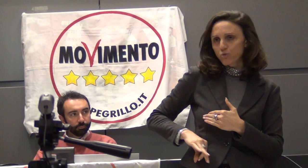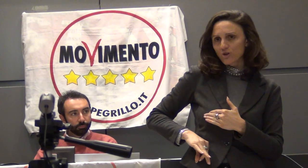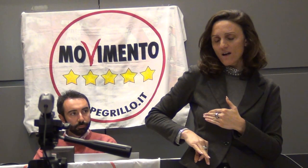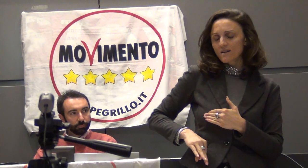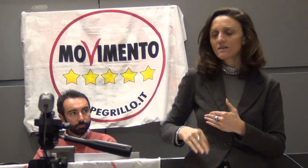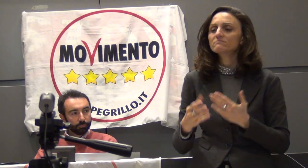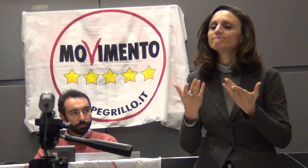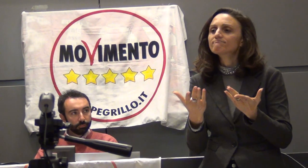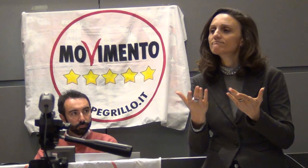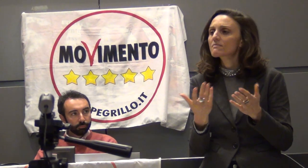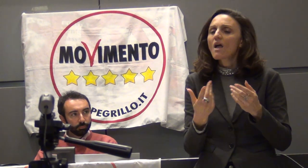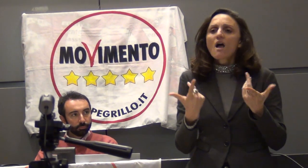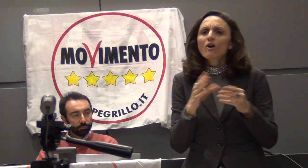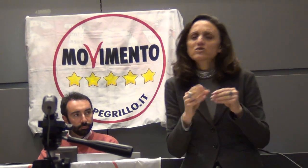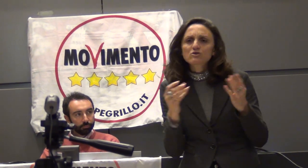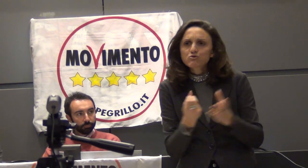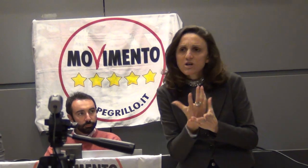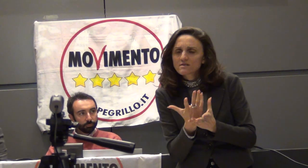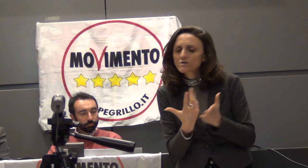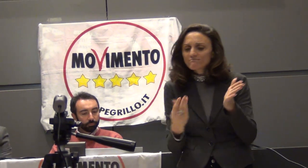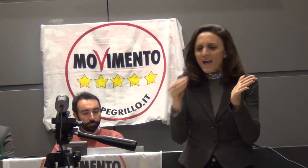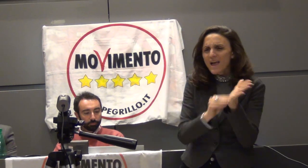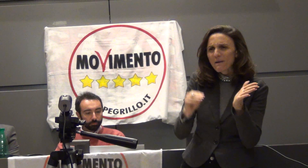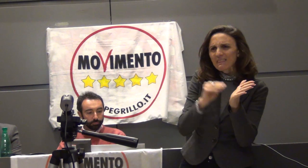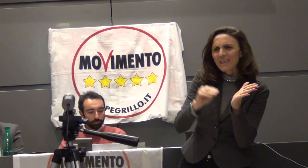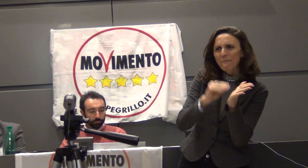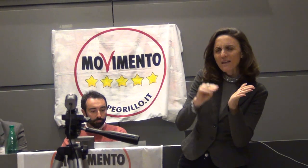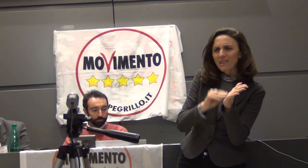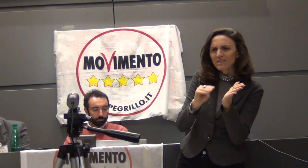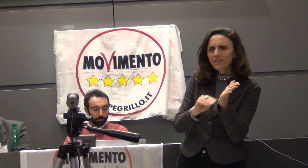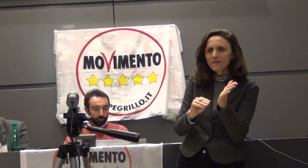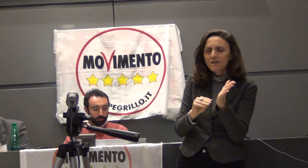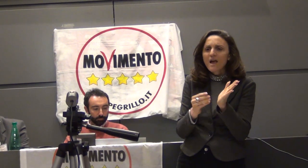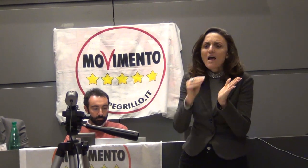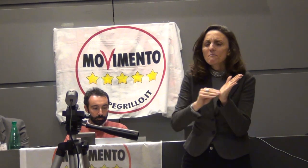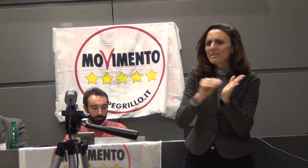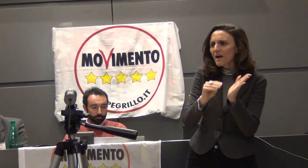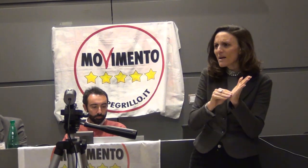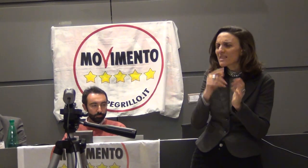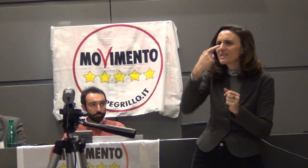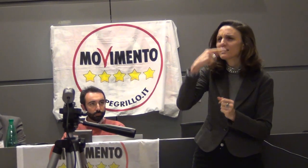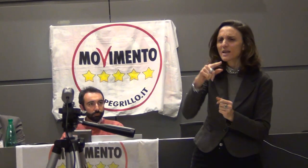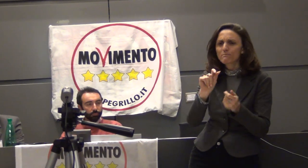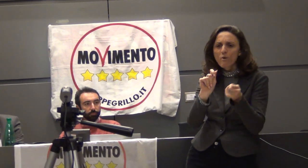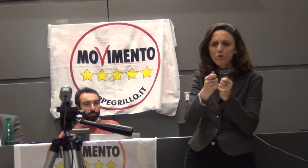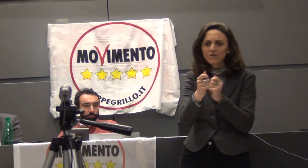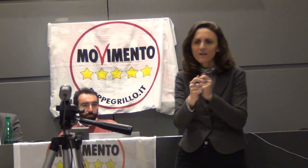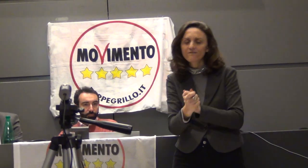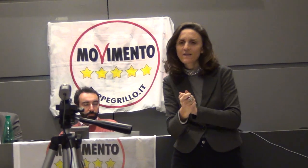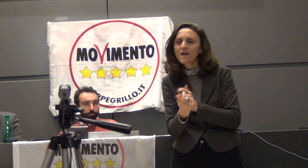passata la Camera dei Deputati, che purtroppo ci sono stati una serie di emendamenti, che